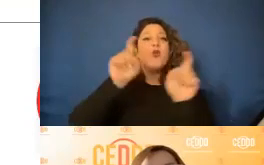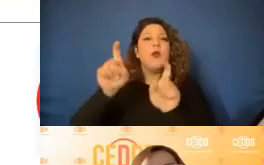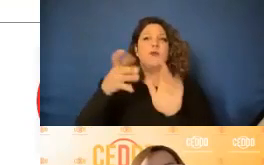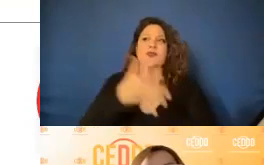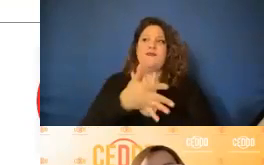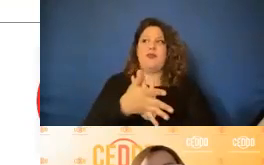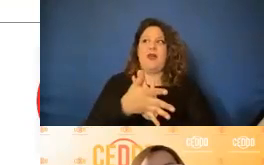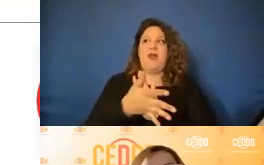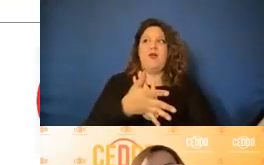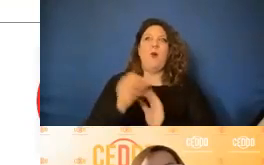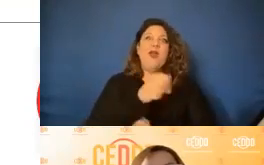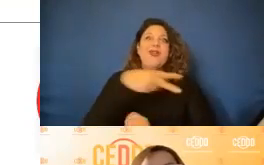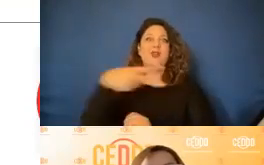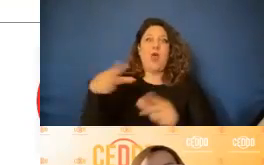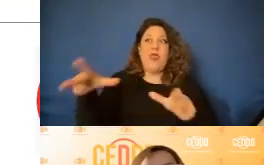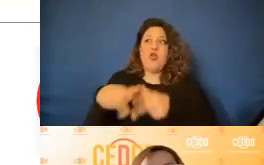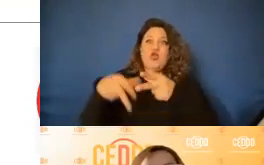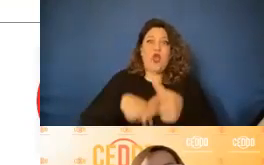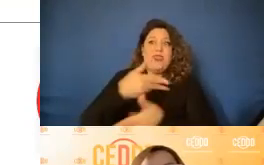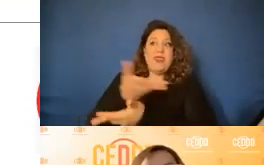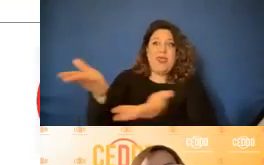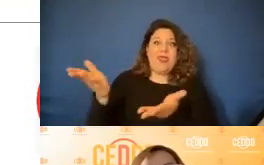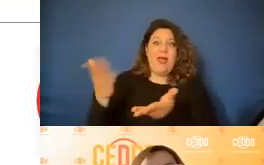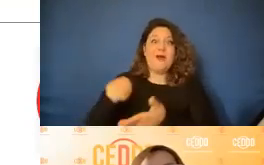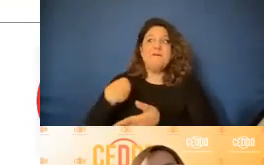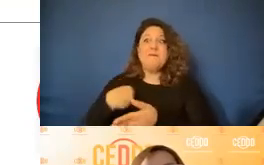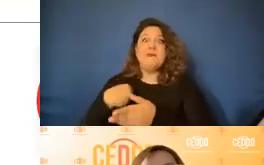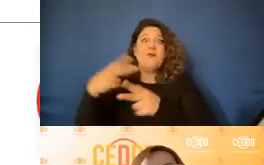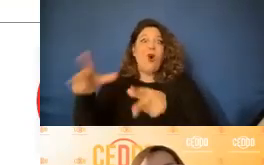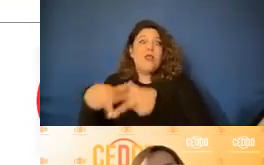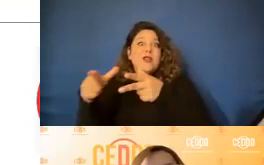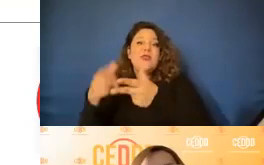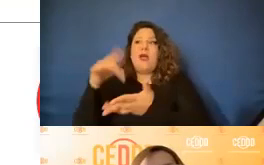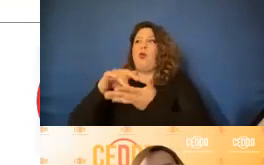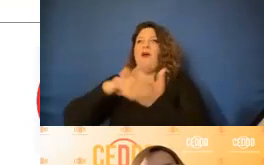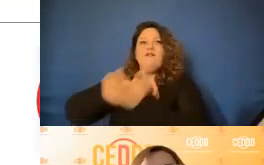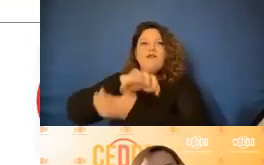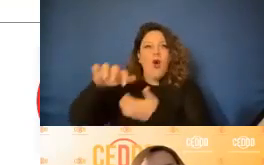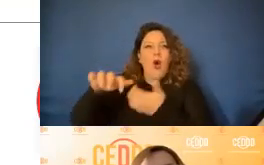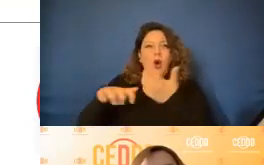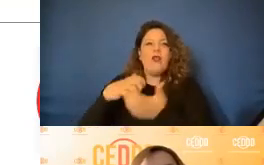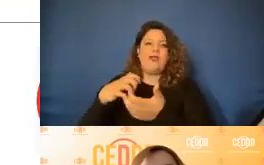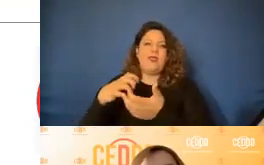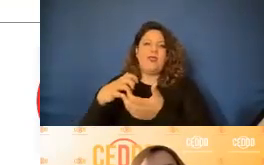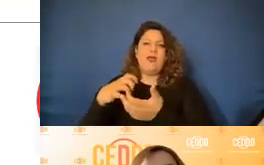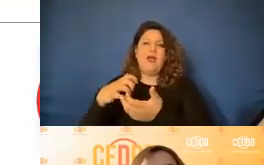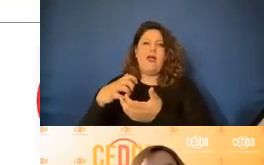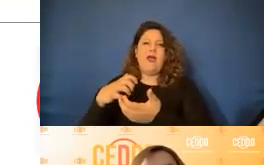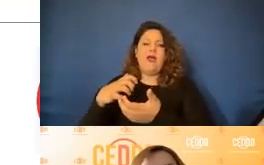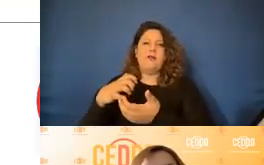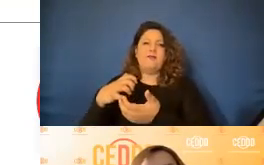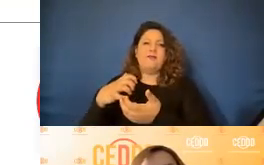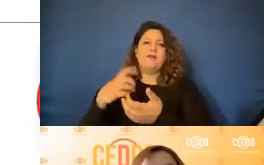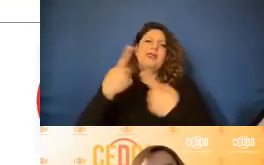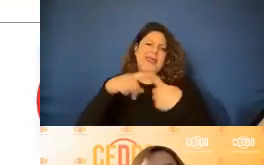sociedad. Como pasa en la sociedad, se viven casos de violencia en diversas vertientes y también en distintos